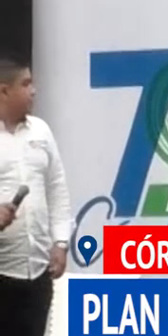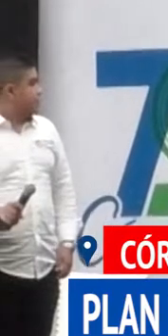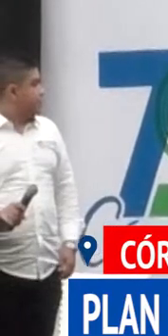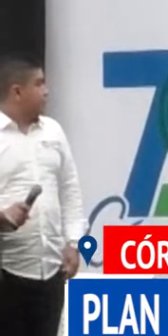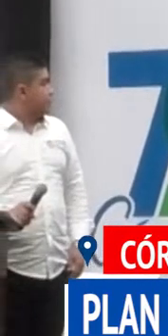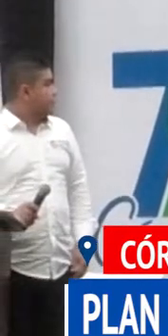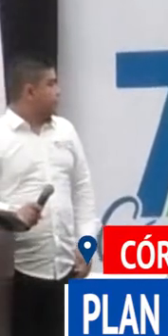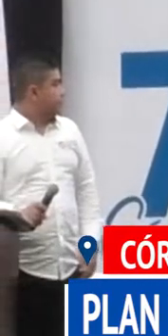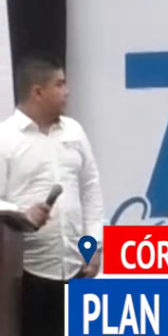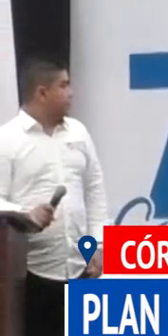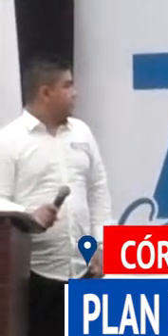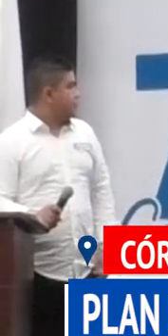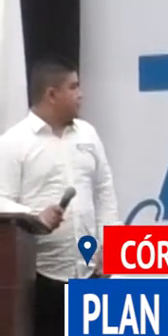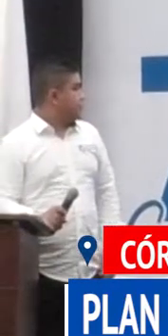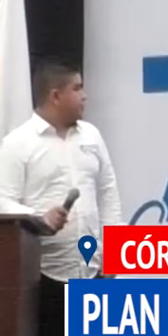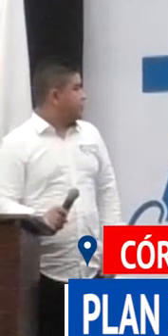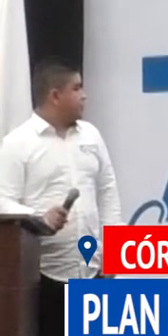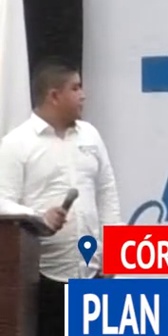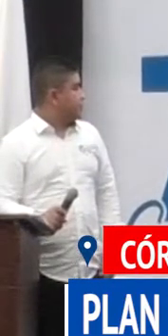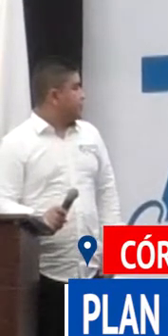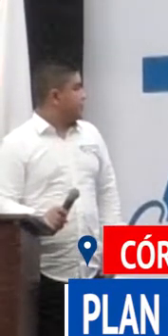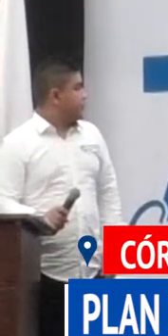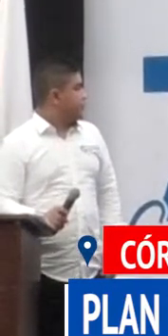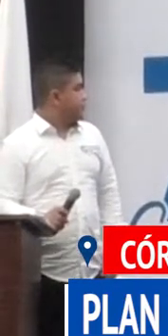Morrosquillo para obras en varios municipios, entre las que se